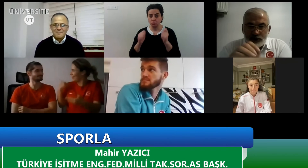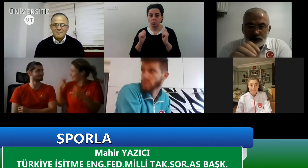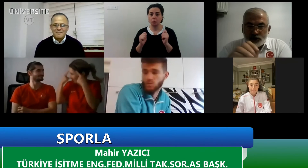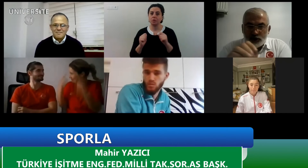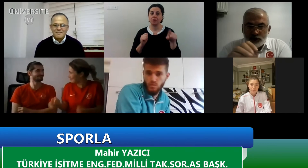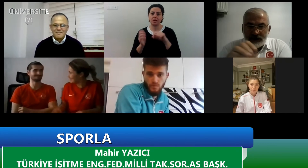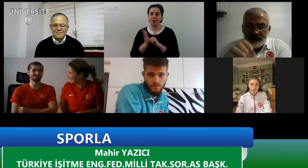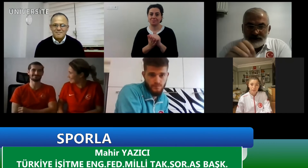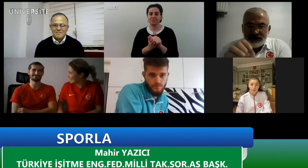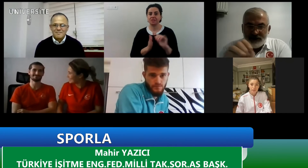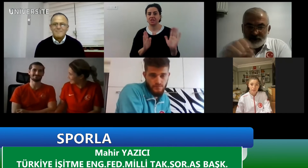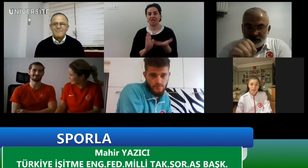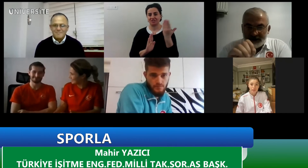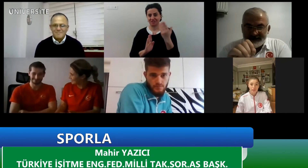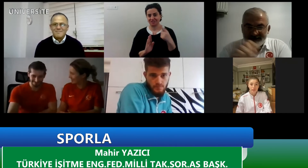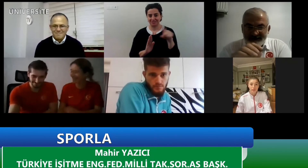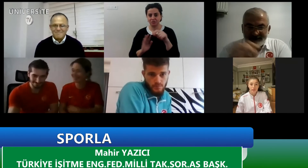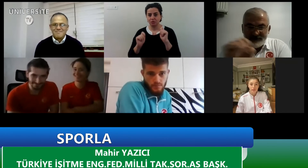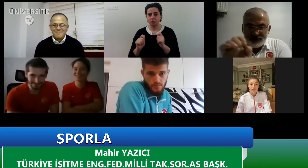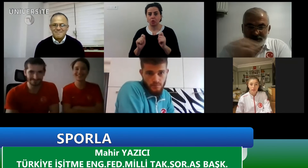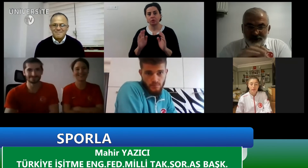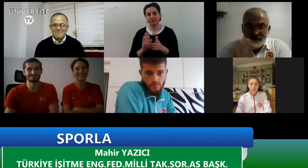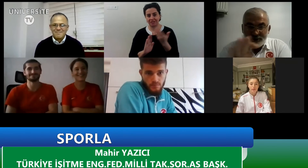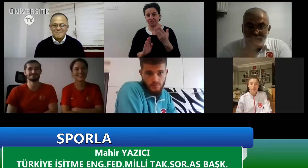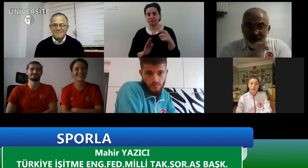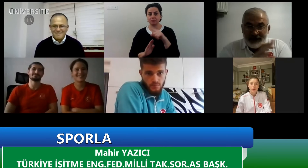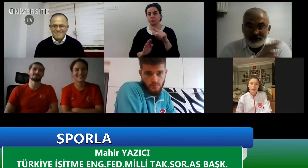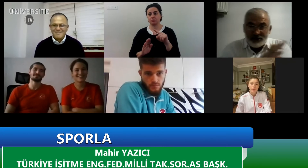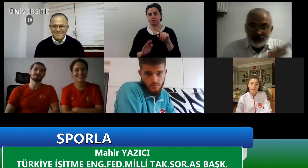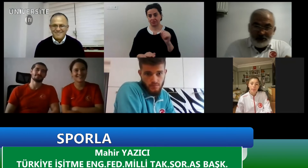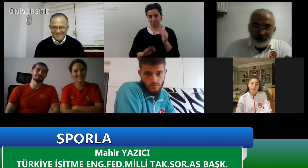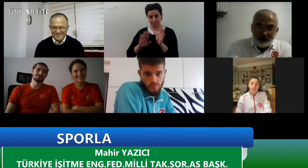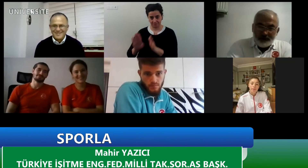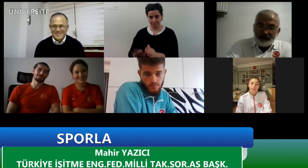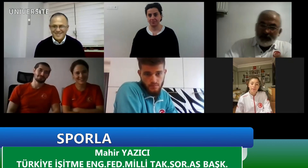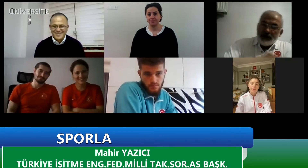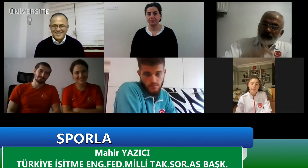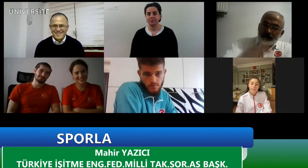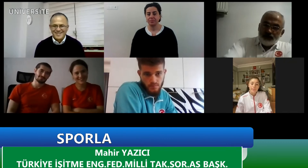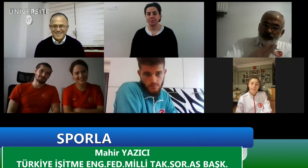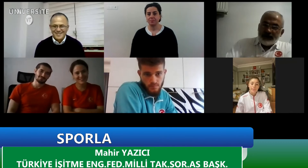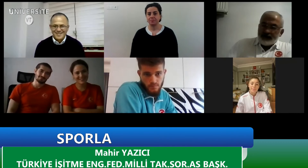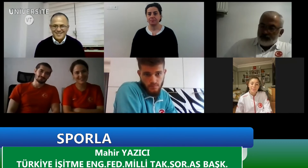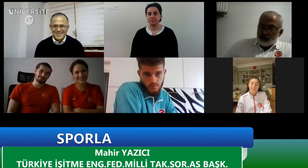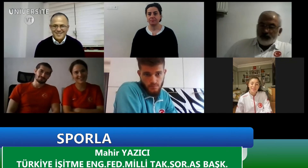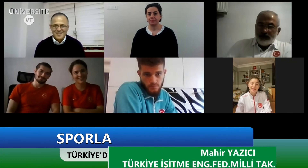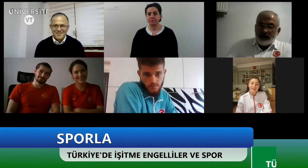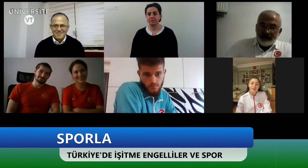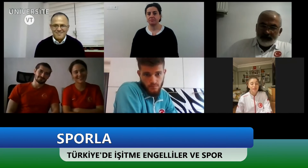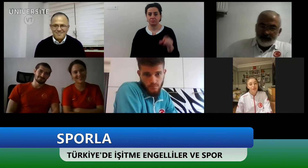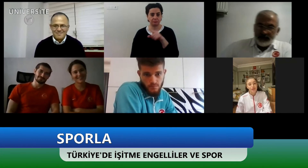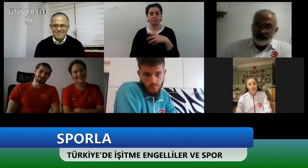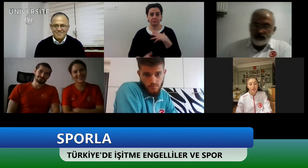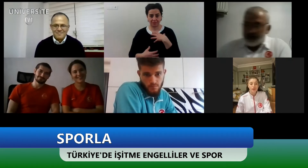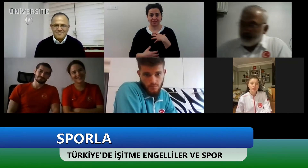zorlukların büyük çoğunluğunu yenmiş şampiyonlar. Bunları rol model olarak bir köşeye koydum. Tabii ki bunların büyük problemleri